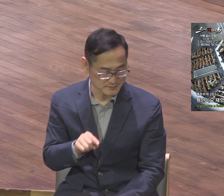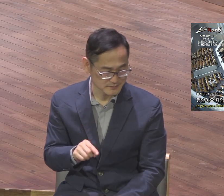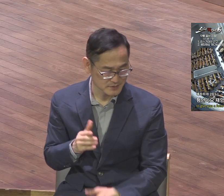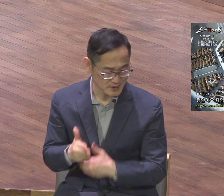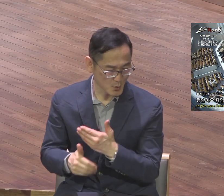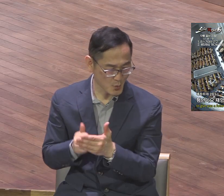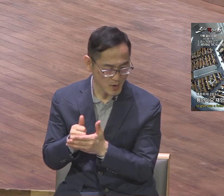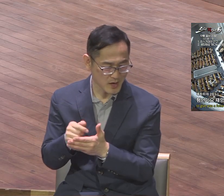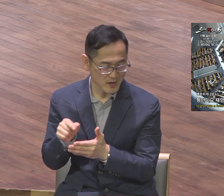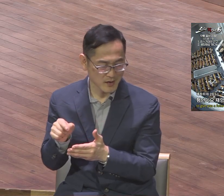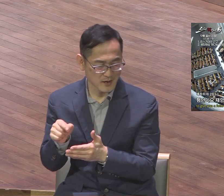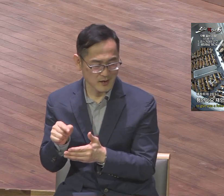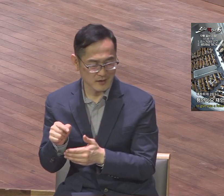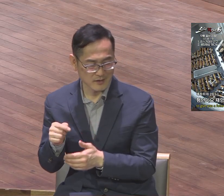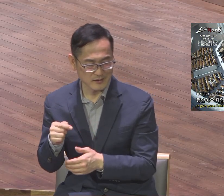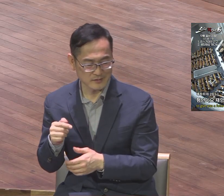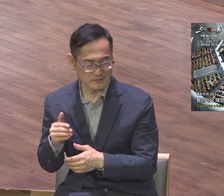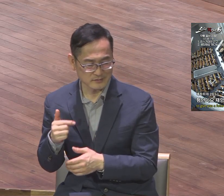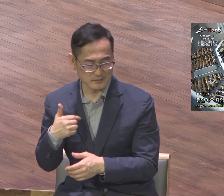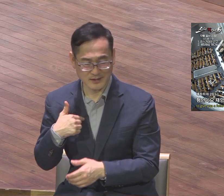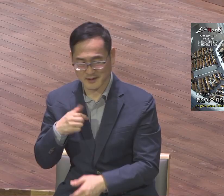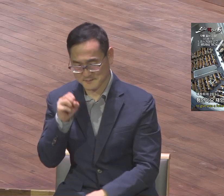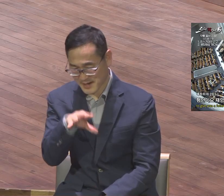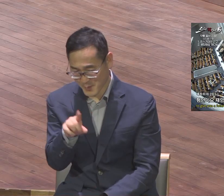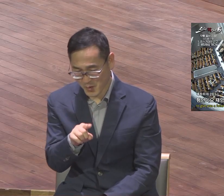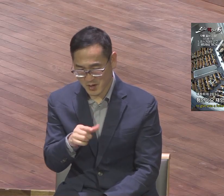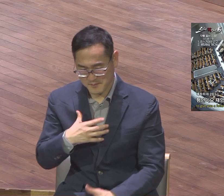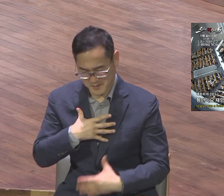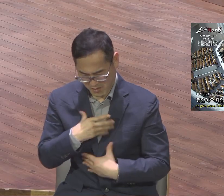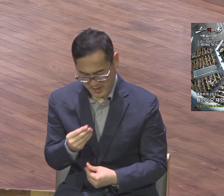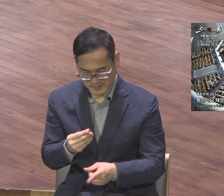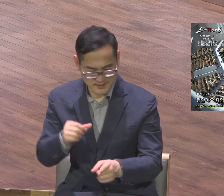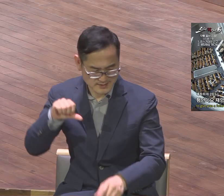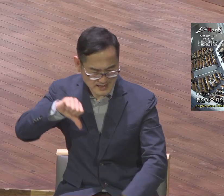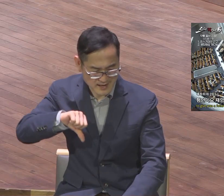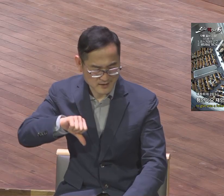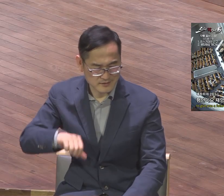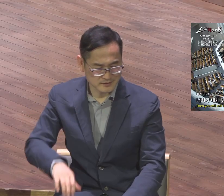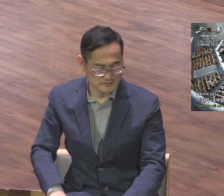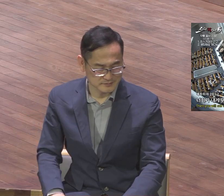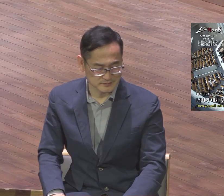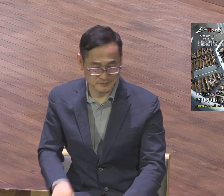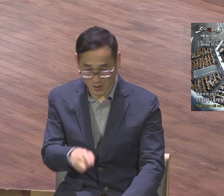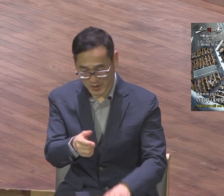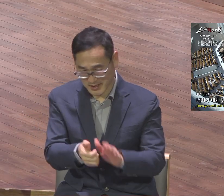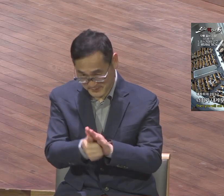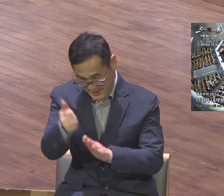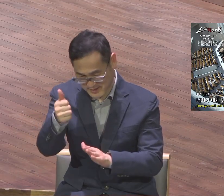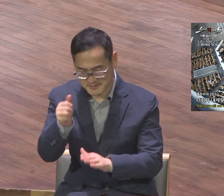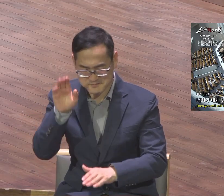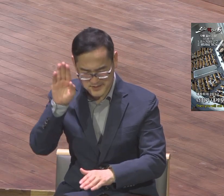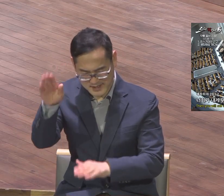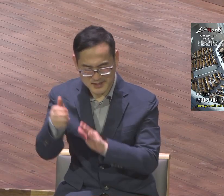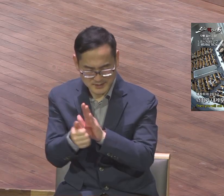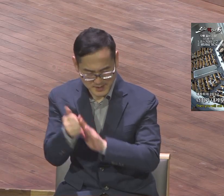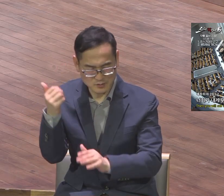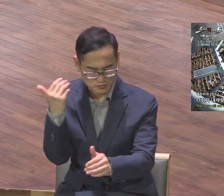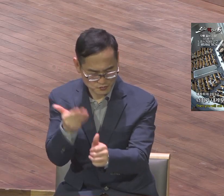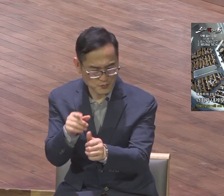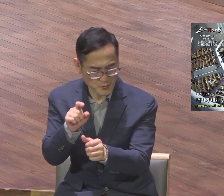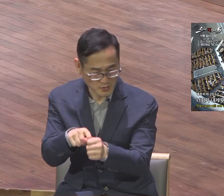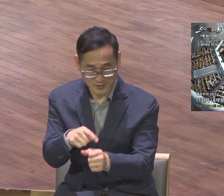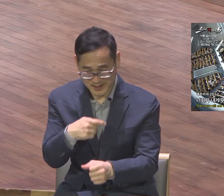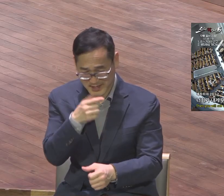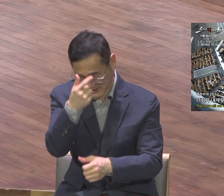안하니 평안이요 재앙이 아니니라. 너희에게 미래와 희망을 주는 것이니라. 너희가 내게 부르짖으며